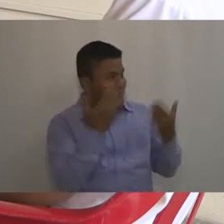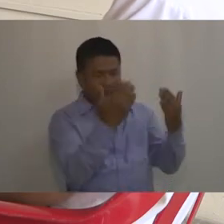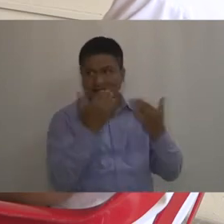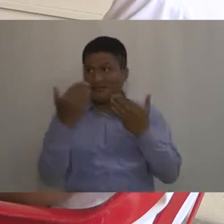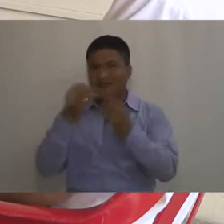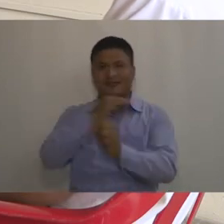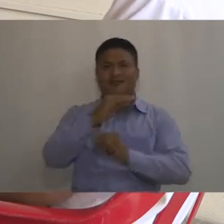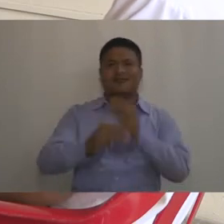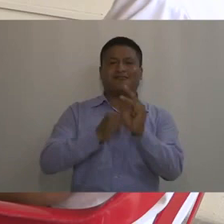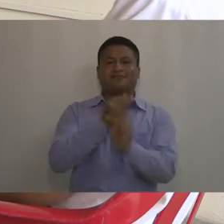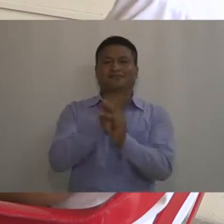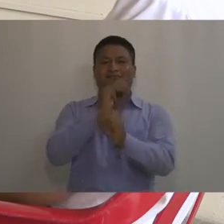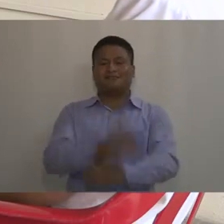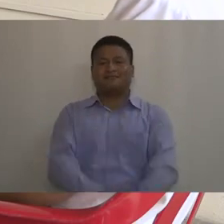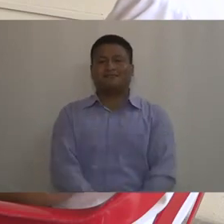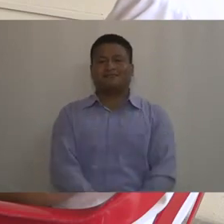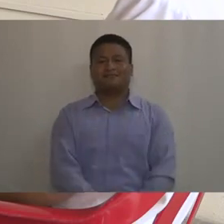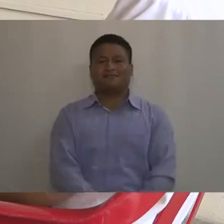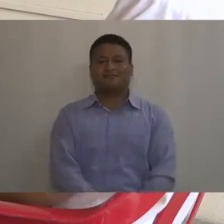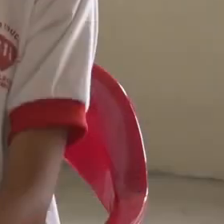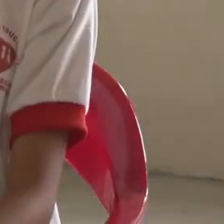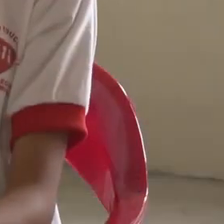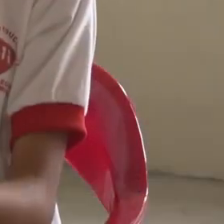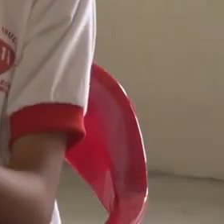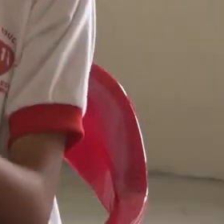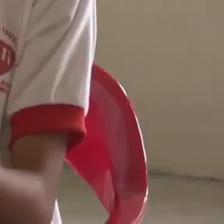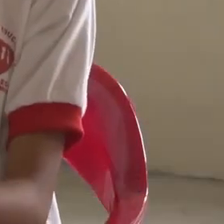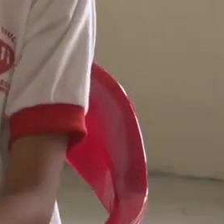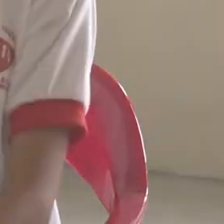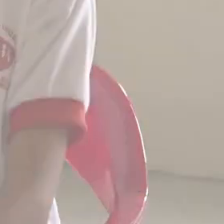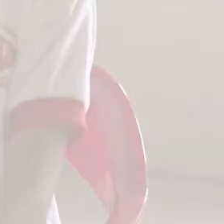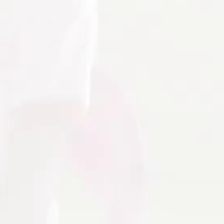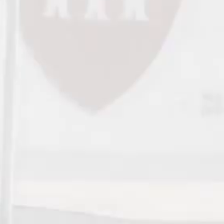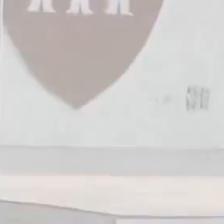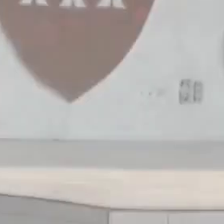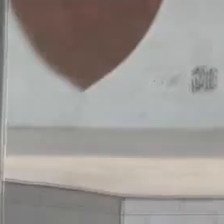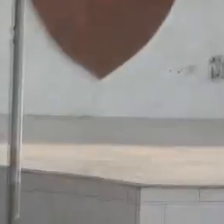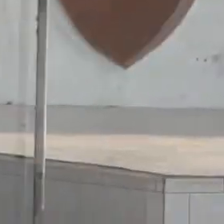de enfrentar el mundo. Muchas gracias.